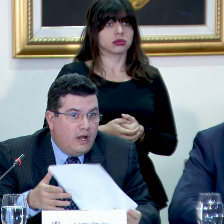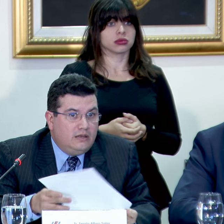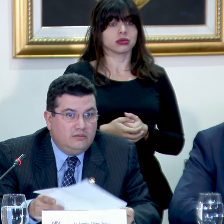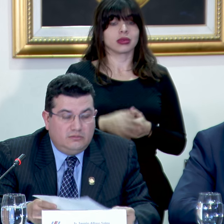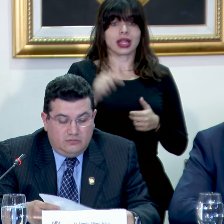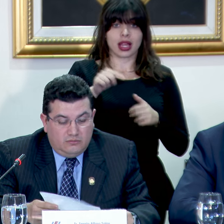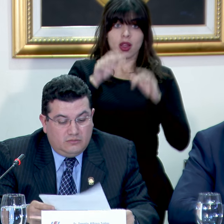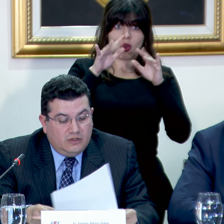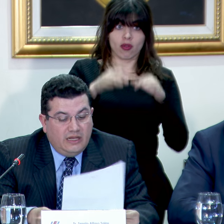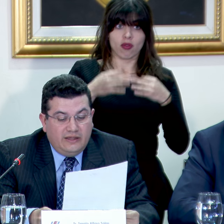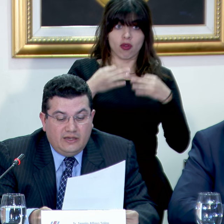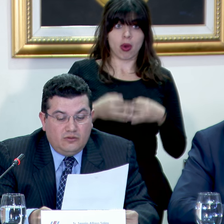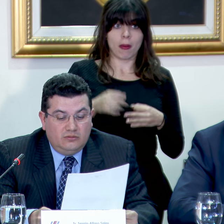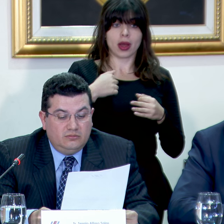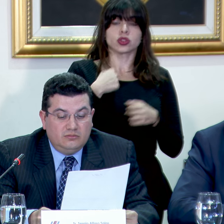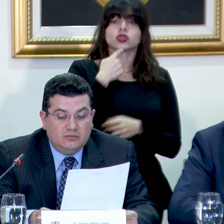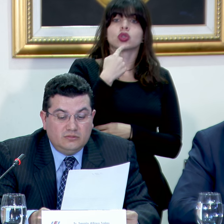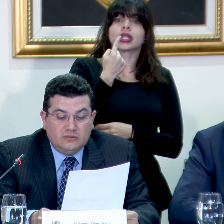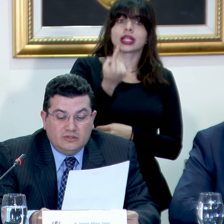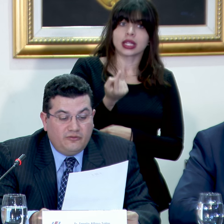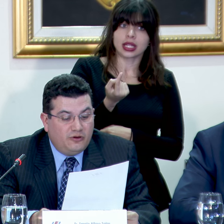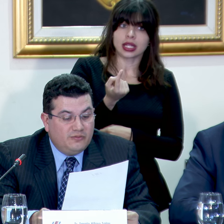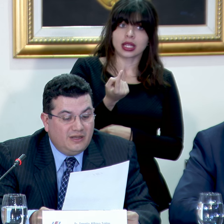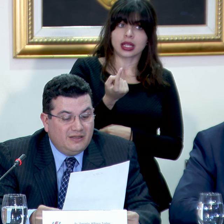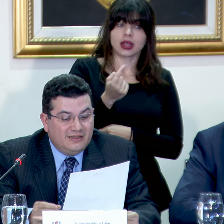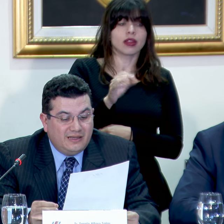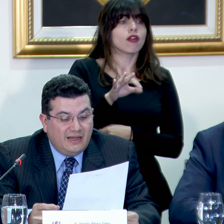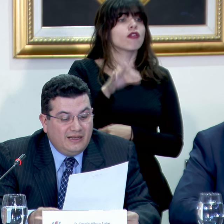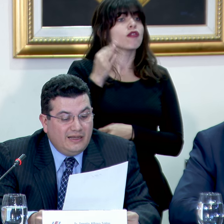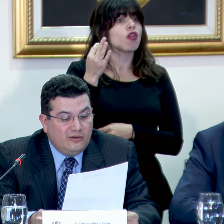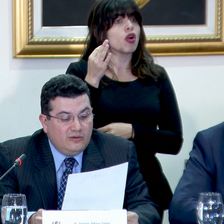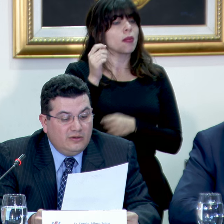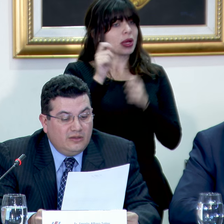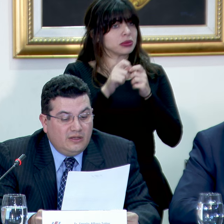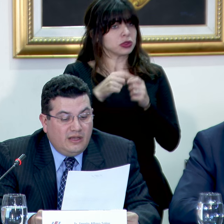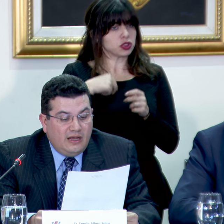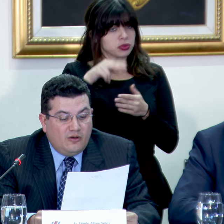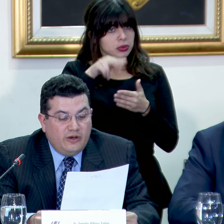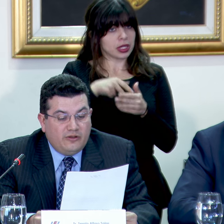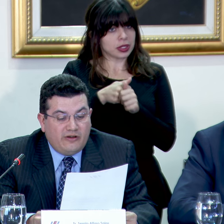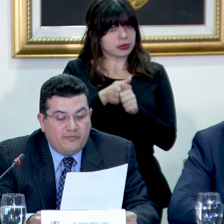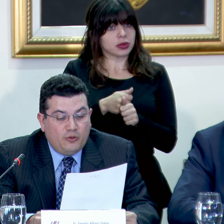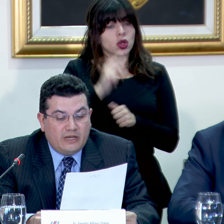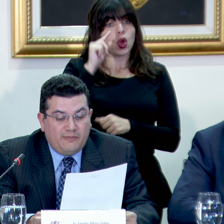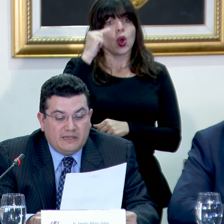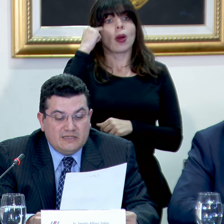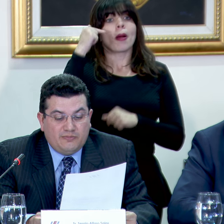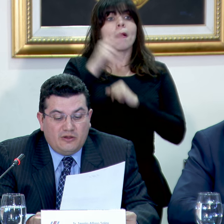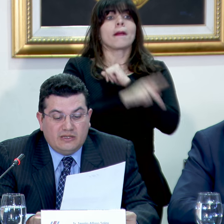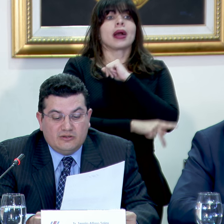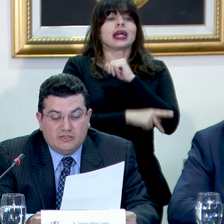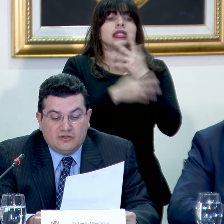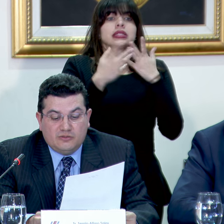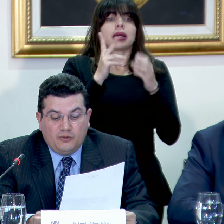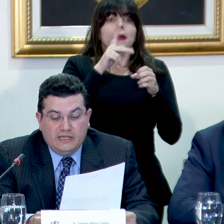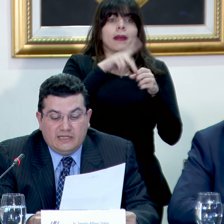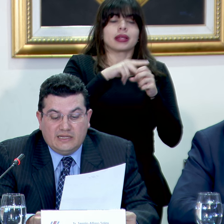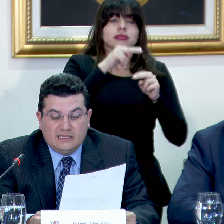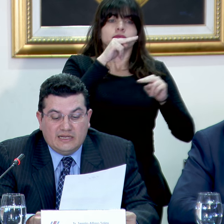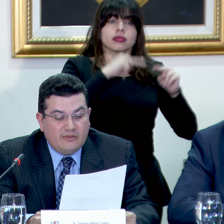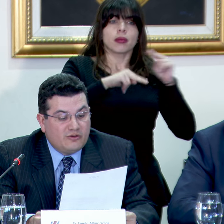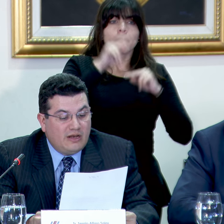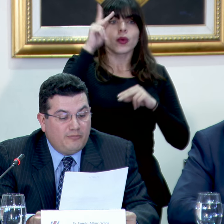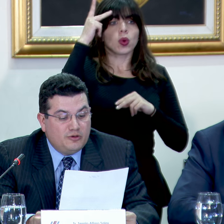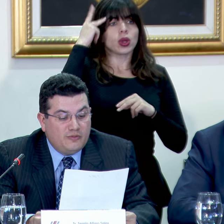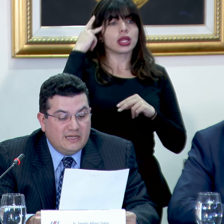en el cual le digo de forma literal, leo: el Gobierno de la República ha participado en las negociaciones